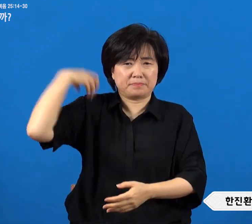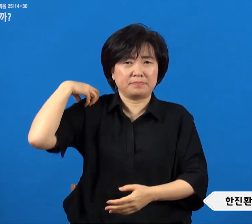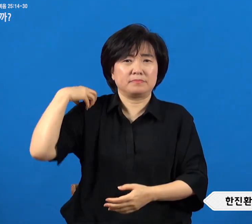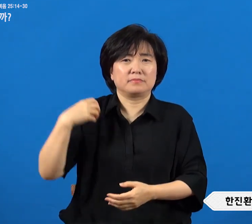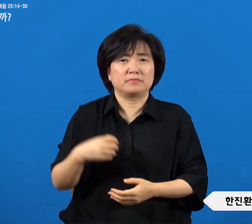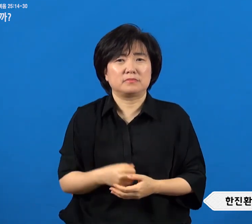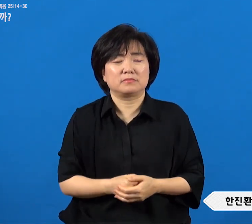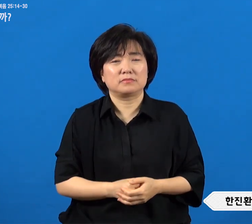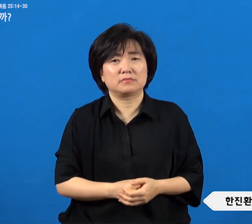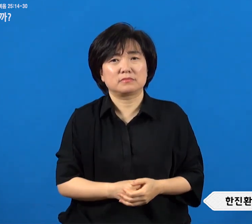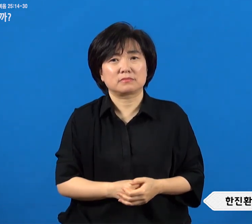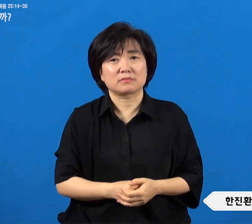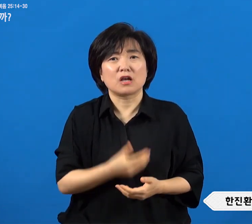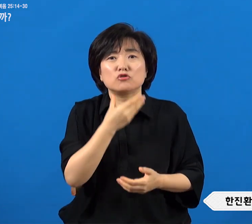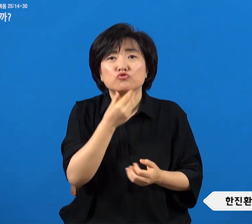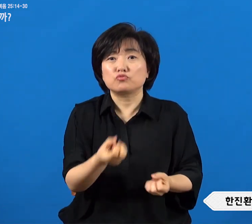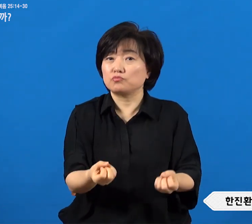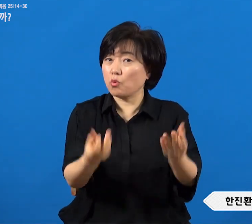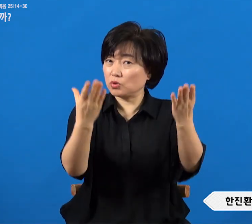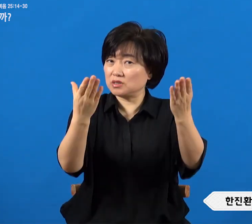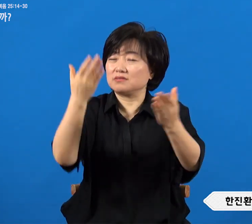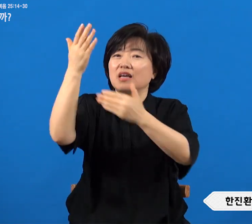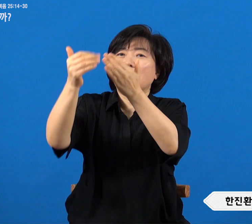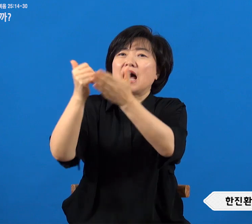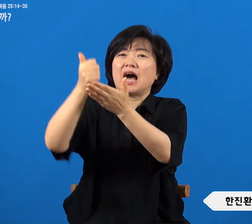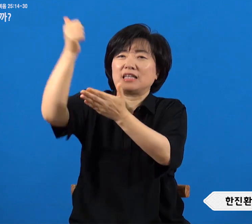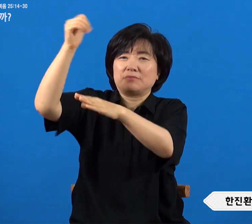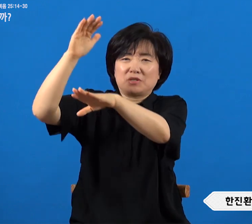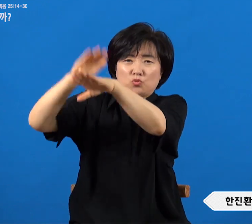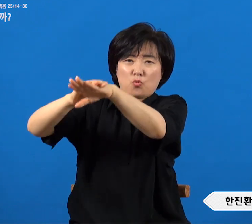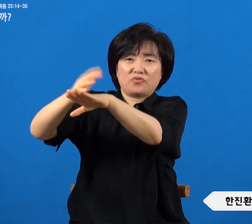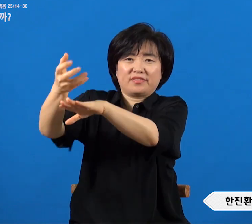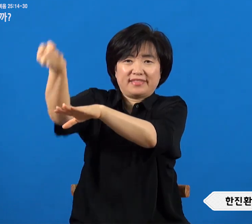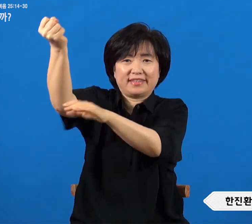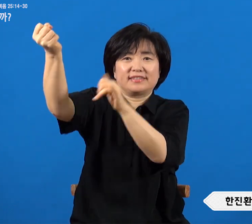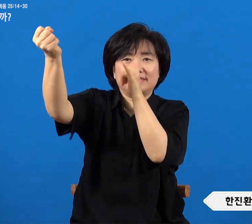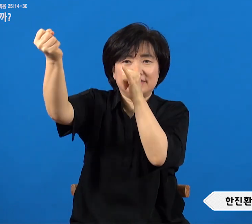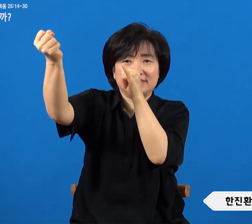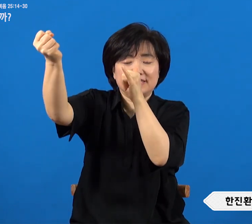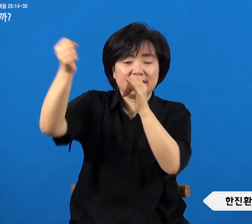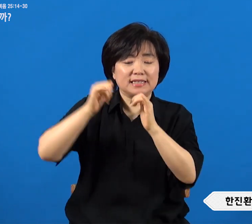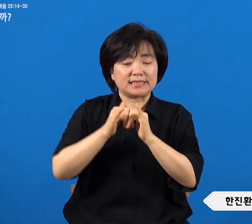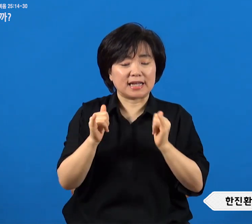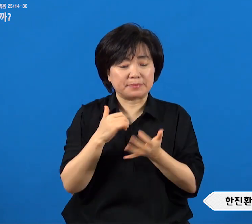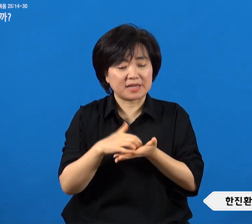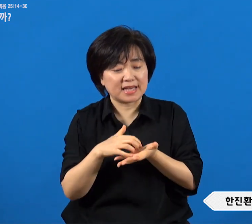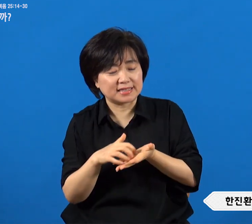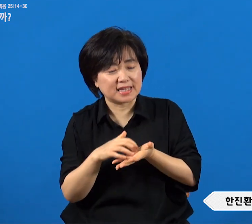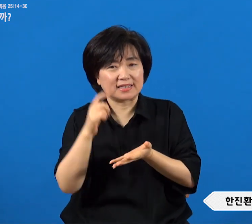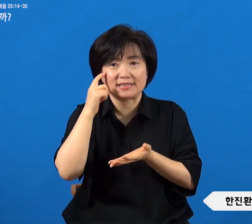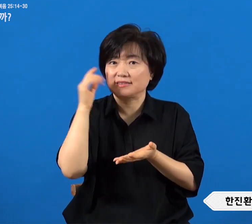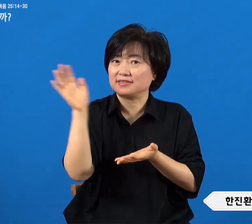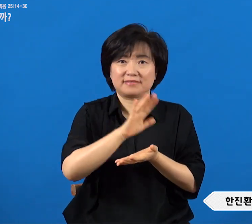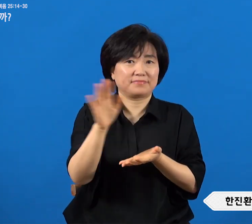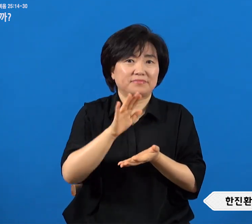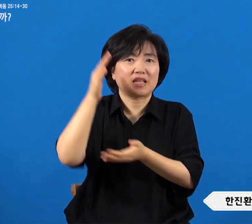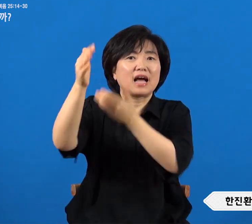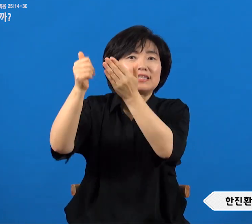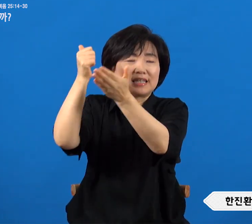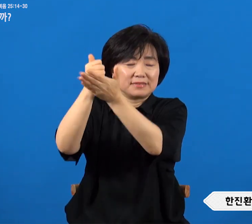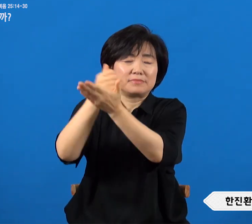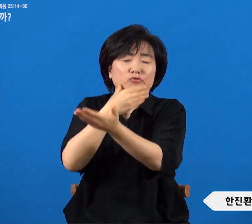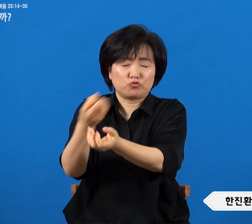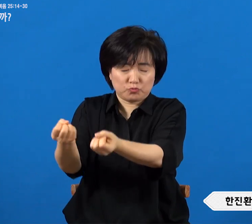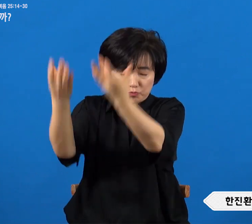주십니다. 축복은 하나님의 손에 있습니다. 사람 계산대로가 아니라 축복은 하나님의